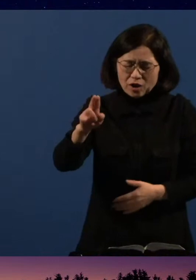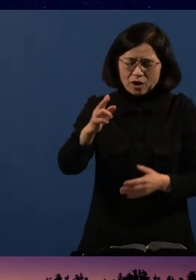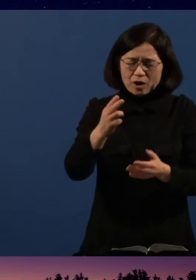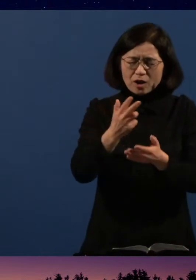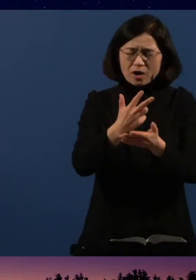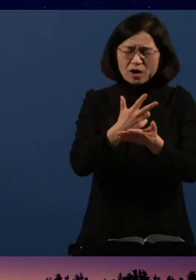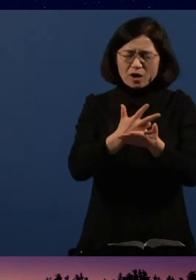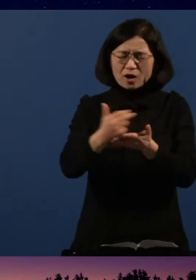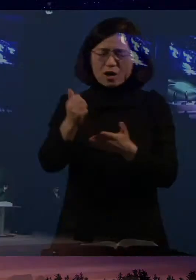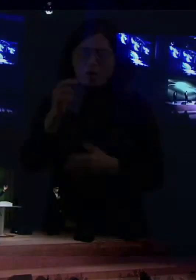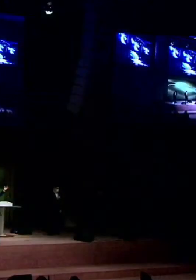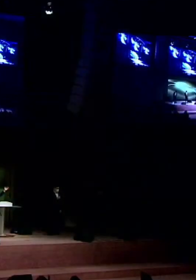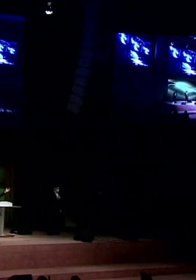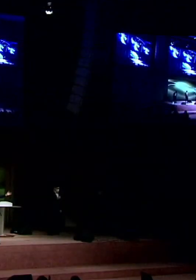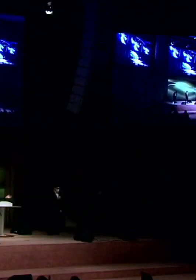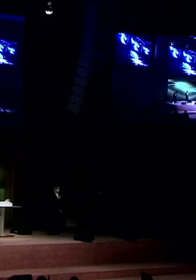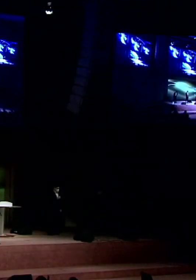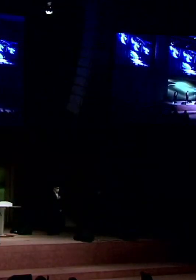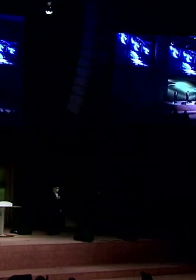주여,